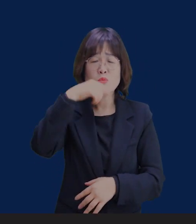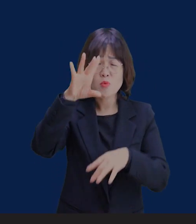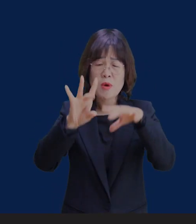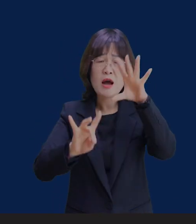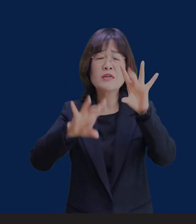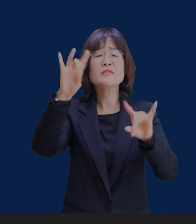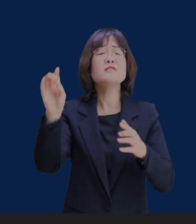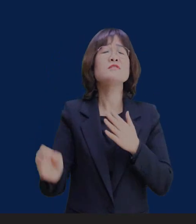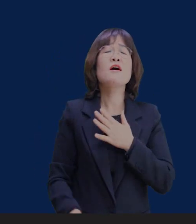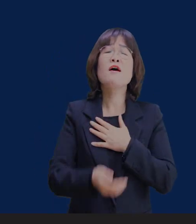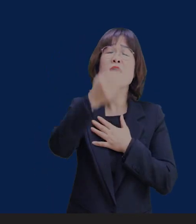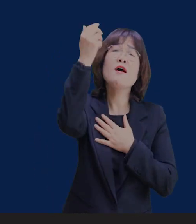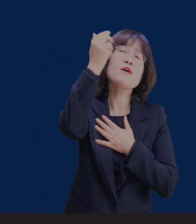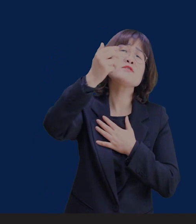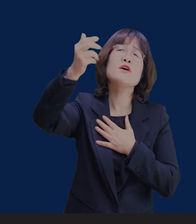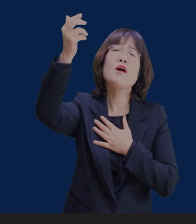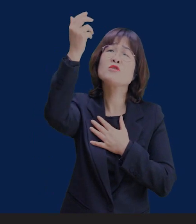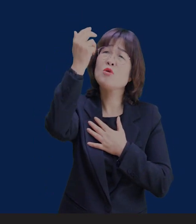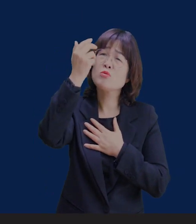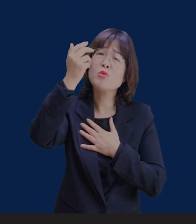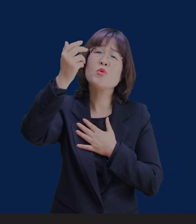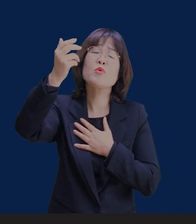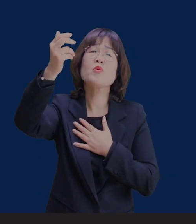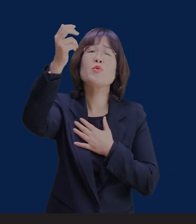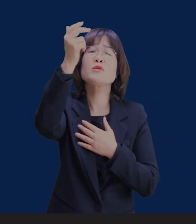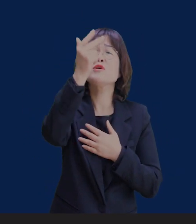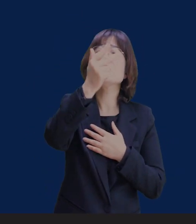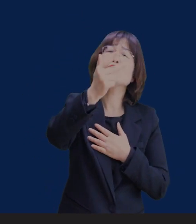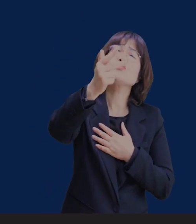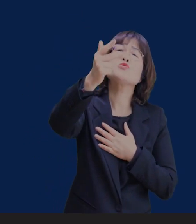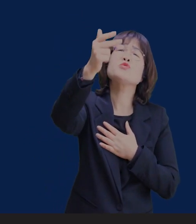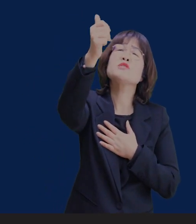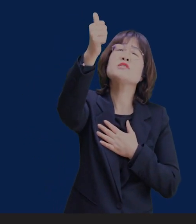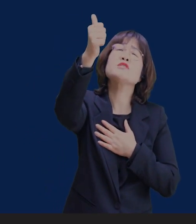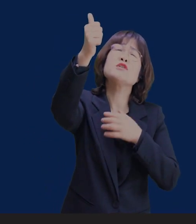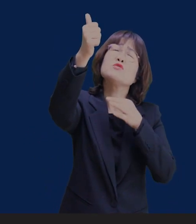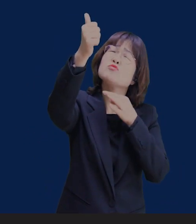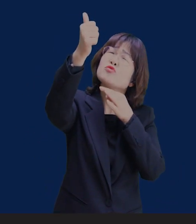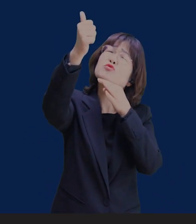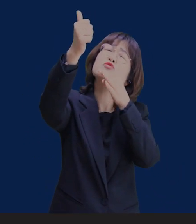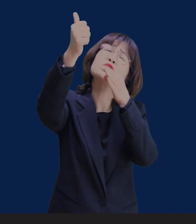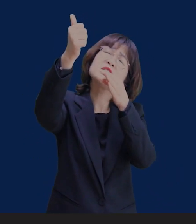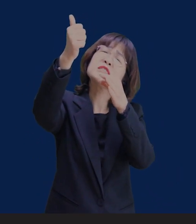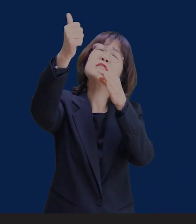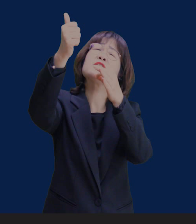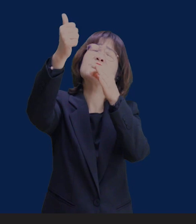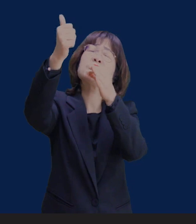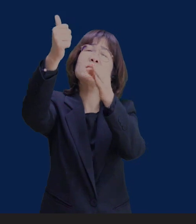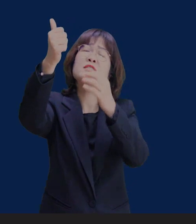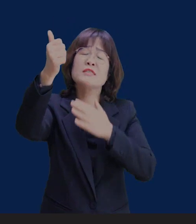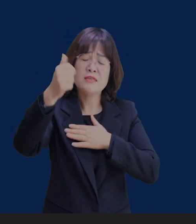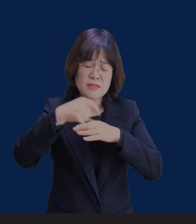있도록. 목마른 나의 영혼, 목마른 나의 영혼